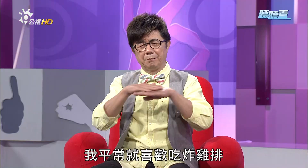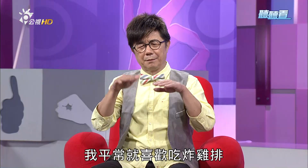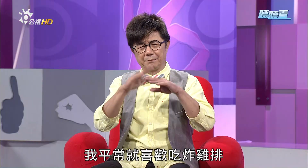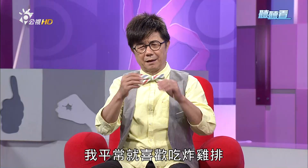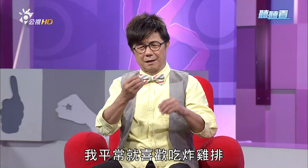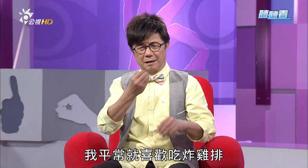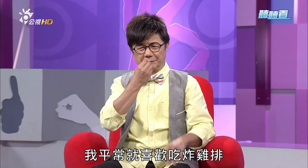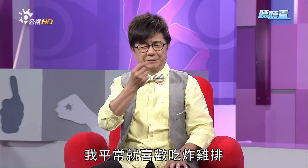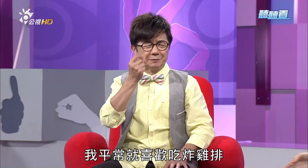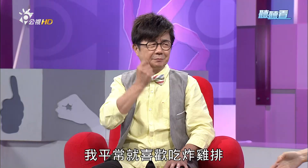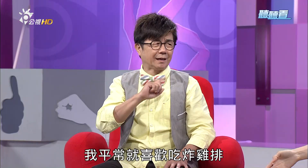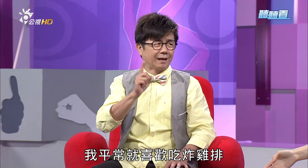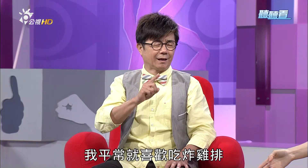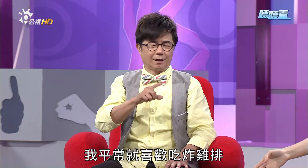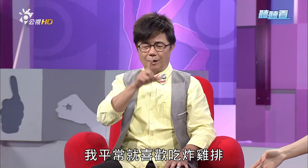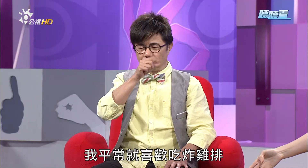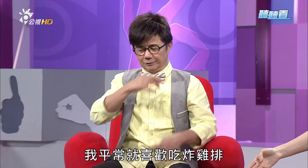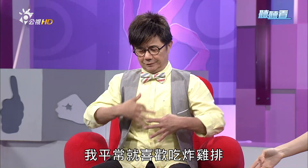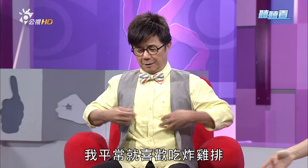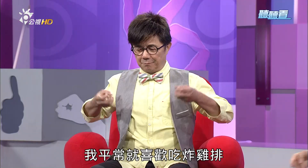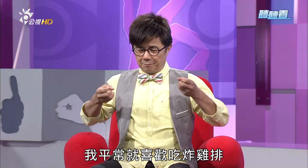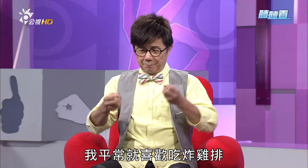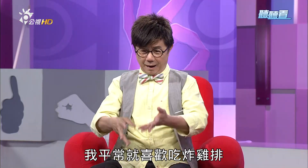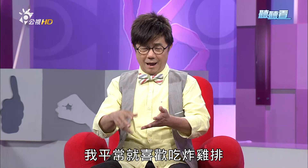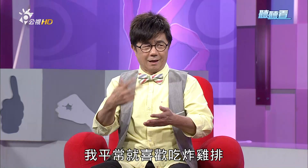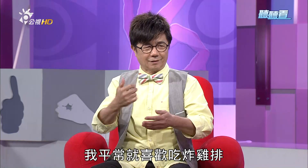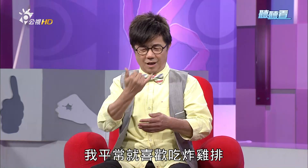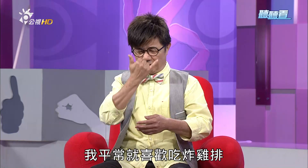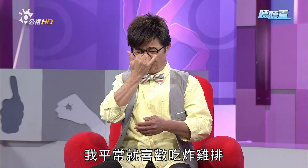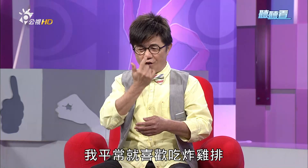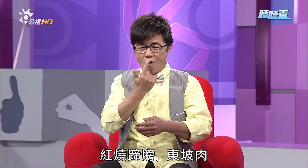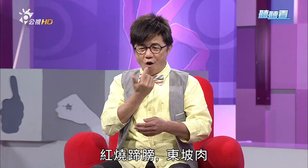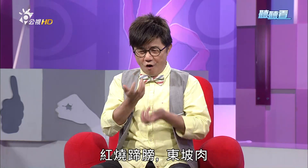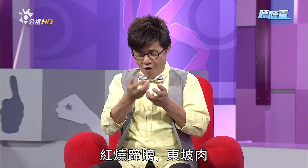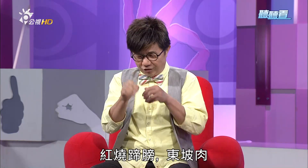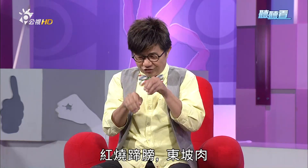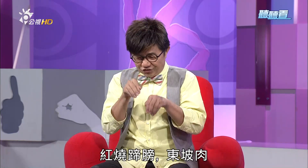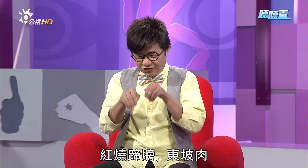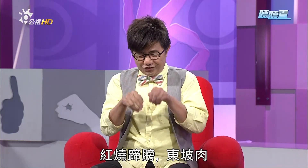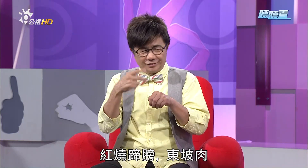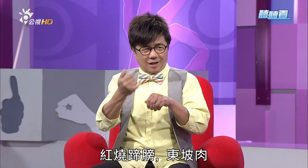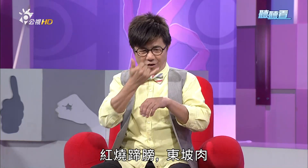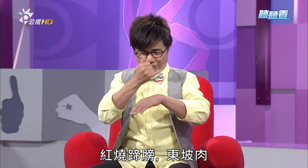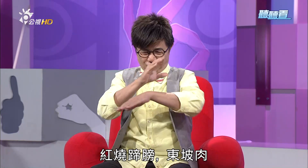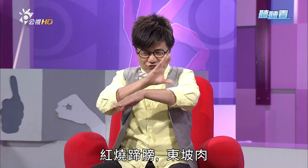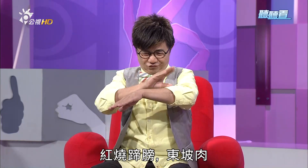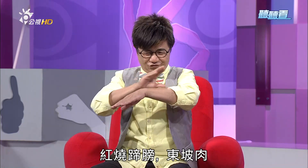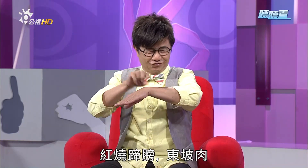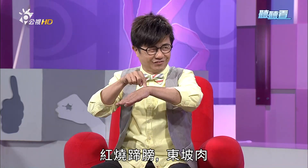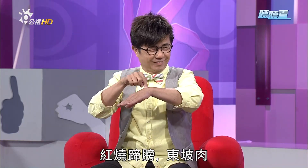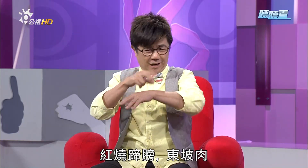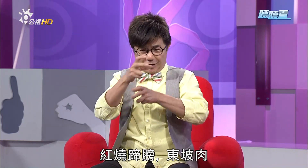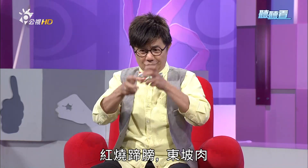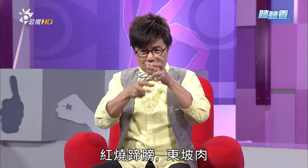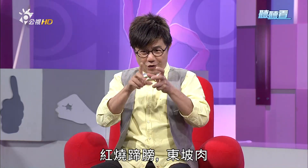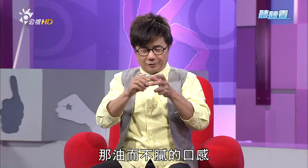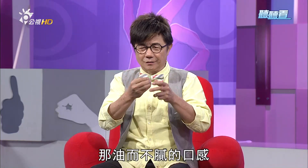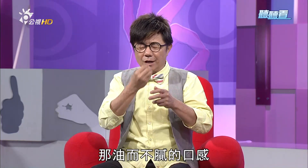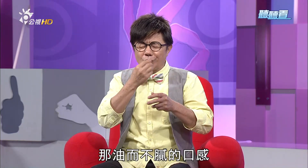平常呢就喜欢吃炸鸡排、红烧蹄膀、东坡肉，那油而